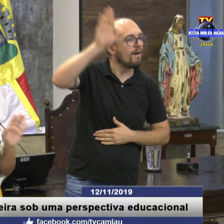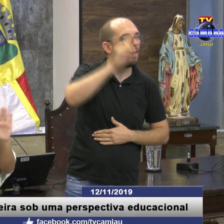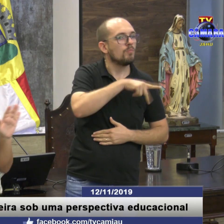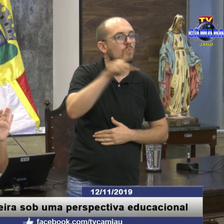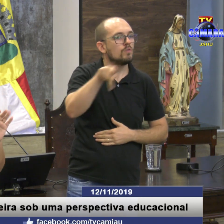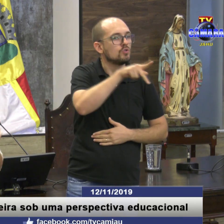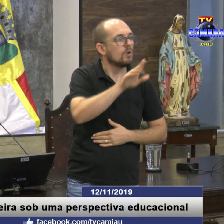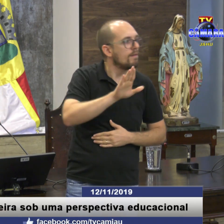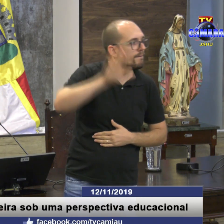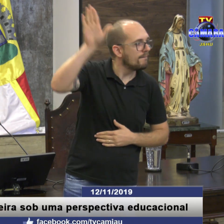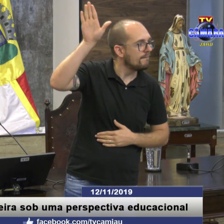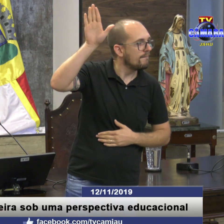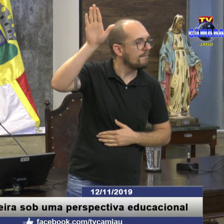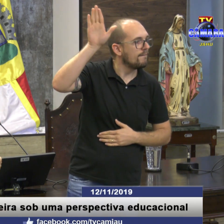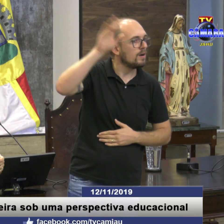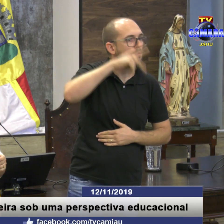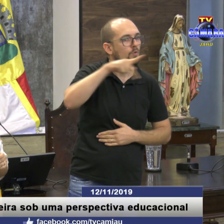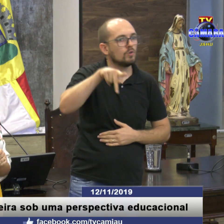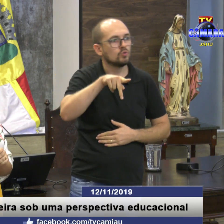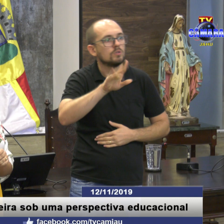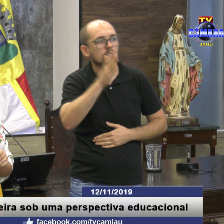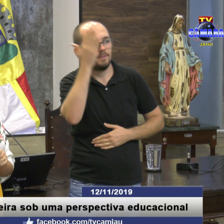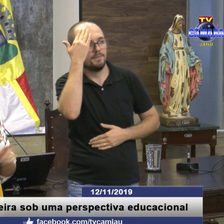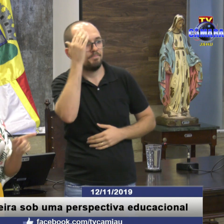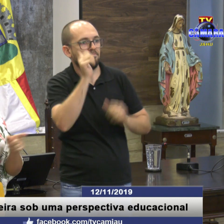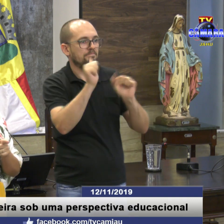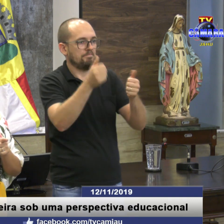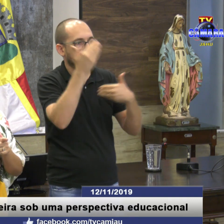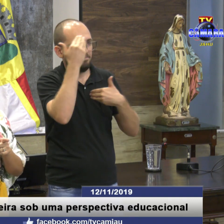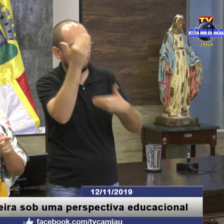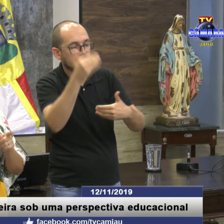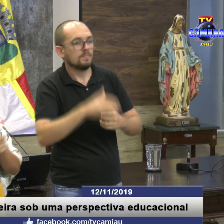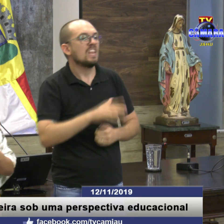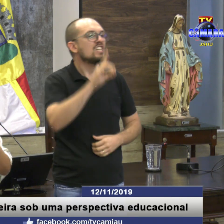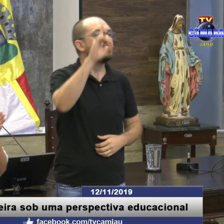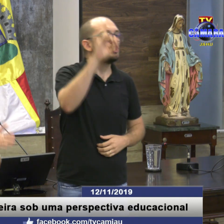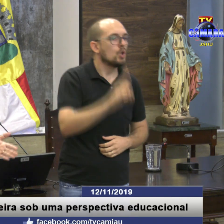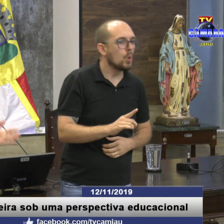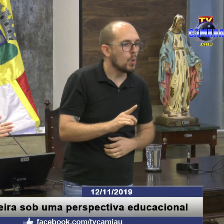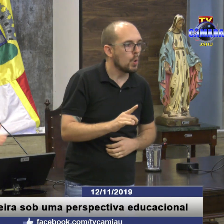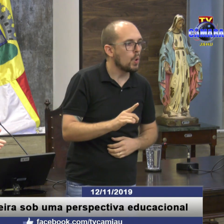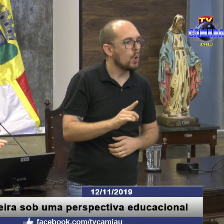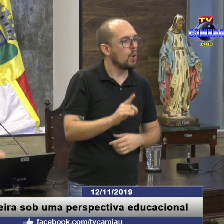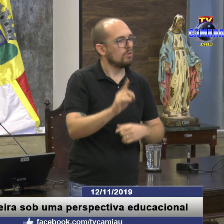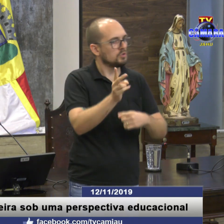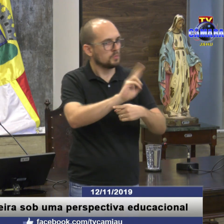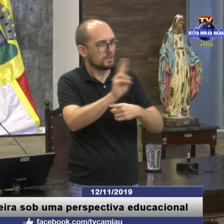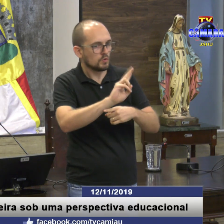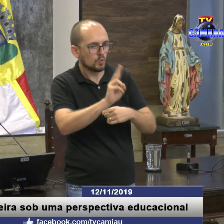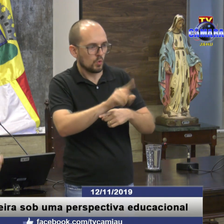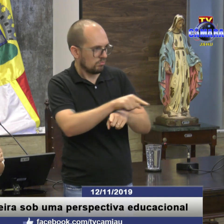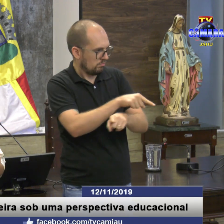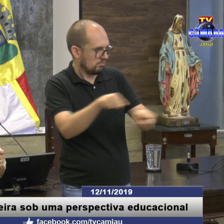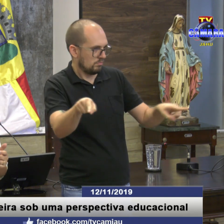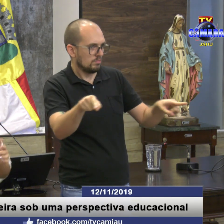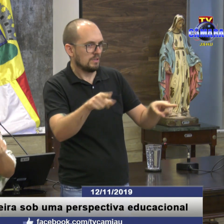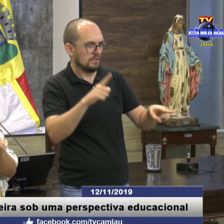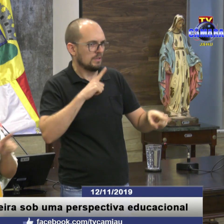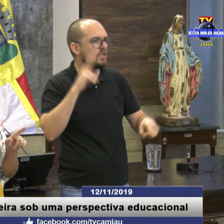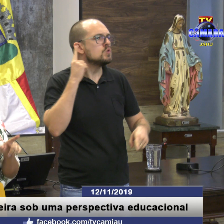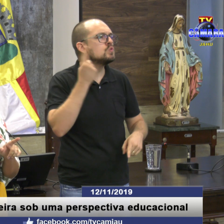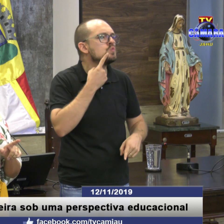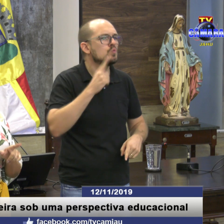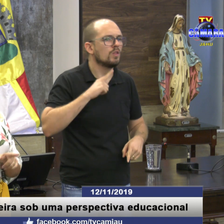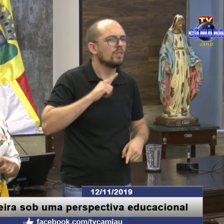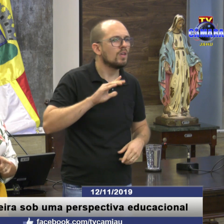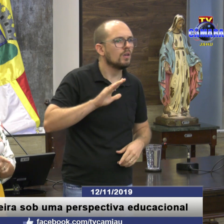favor, só para eu ter uma noção? Obrigada. Os diretores, né, supervisores, eu acredito, estão aqui. Tem surdos, a gente já